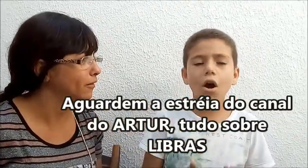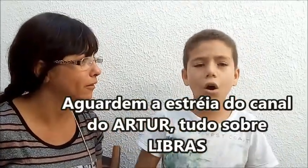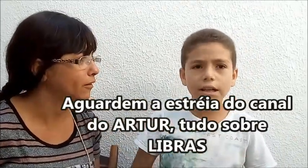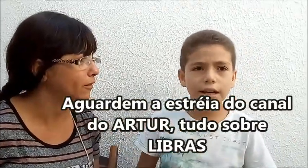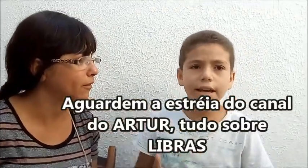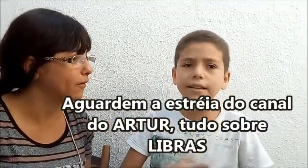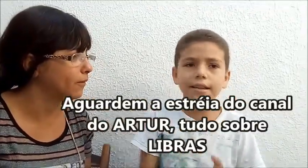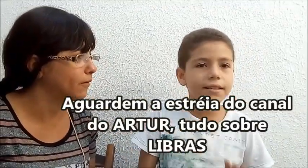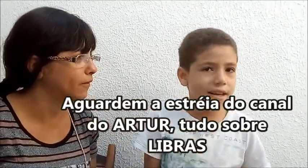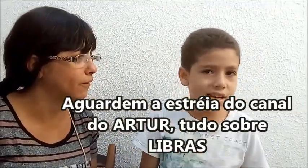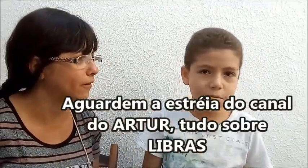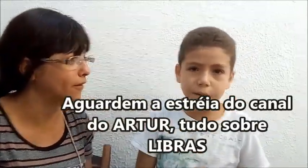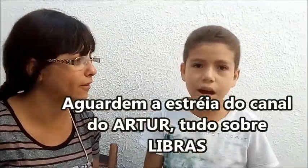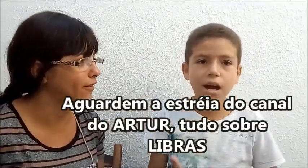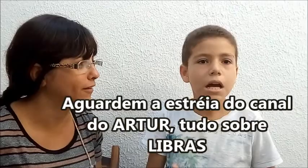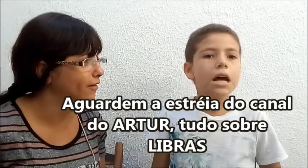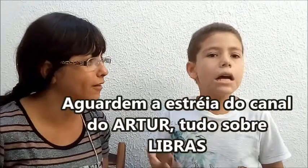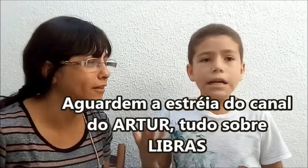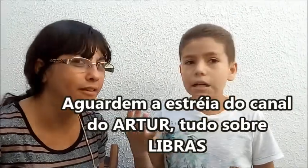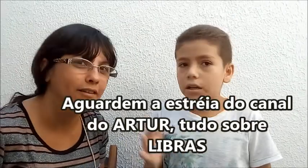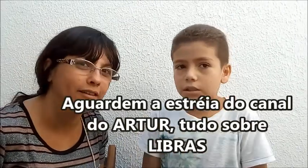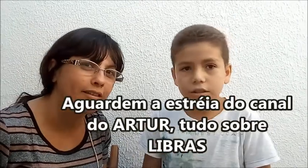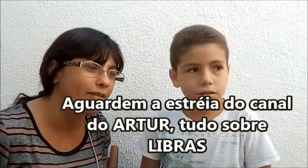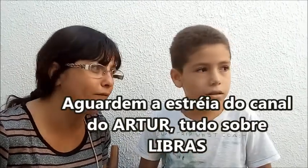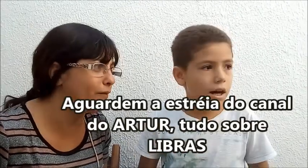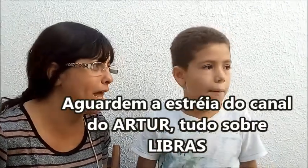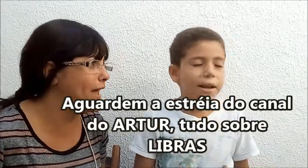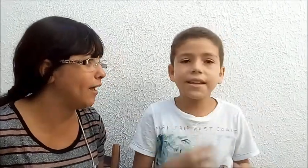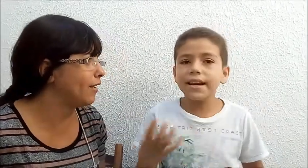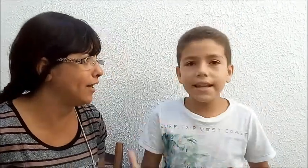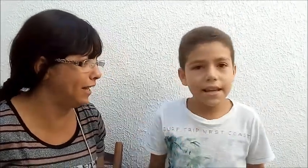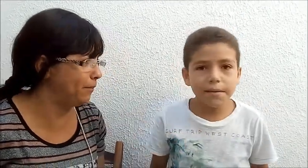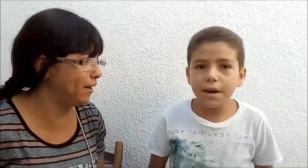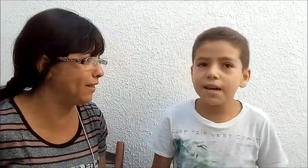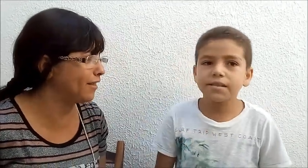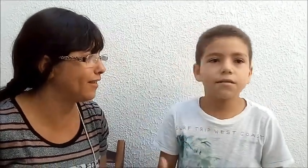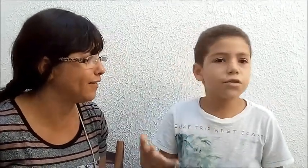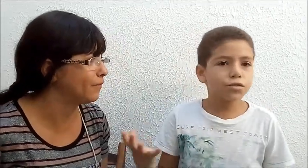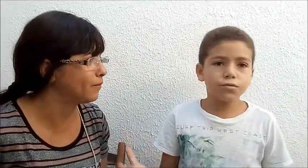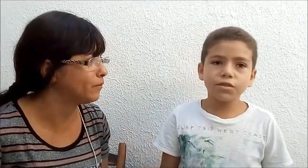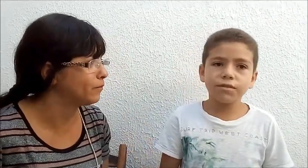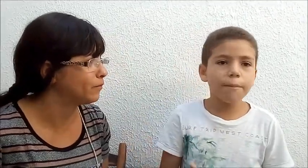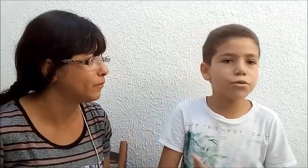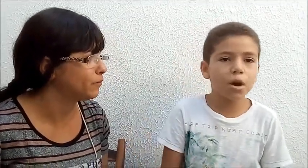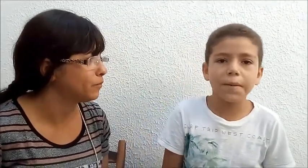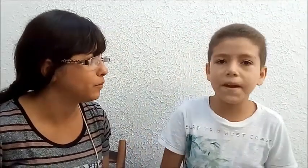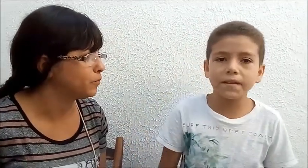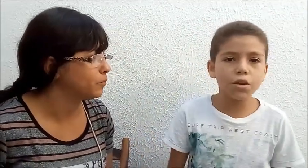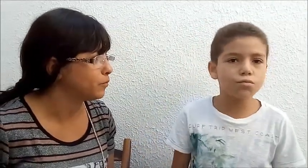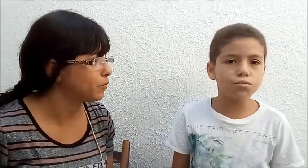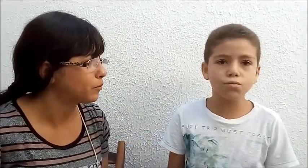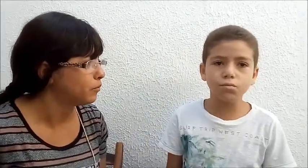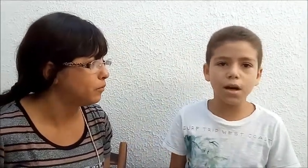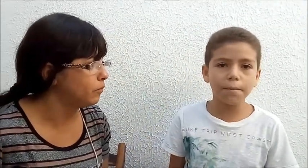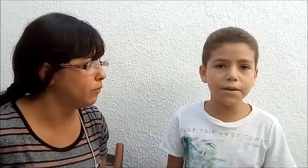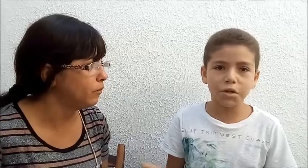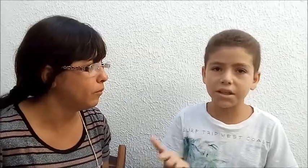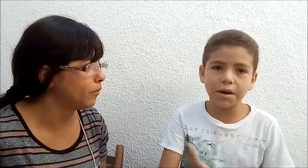olha, quem tem interesse pra aprender Libras, você vai pro shopping aí, tem uma pessoa que